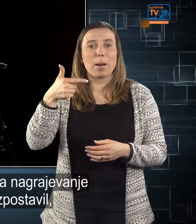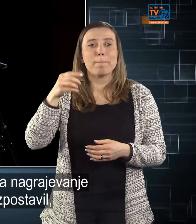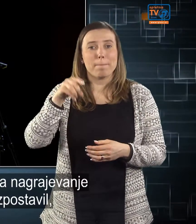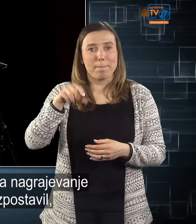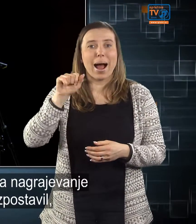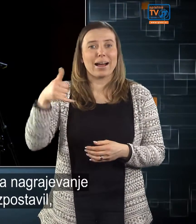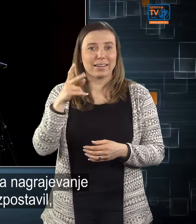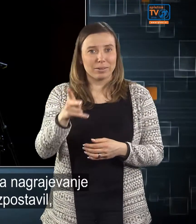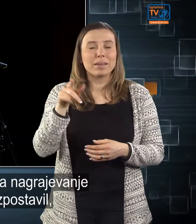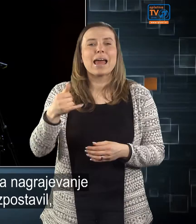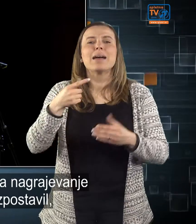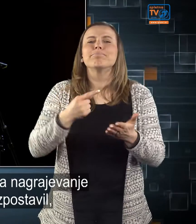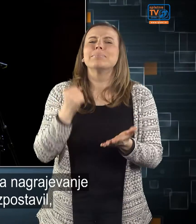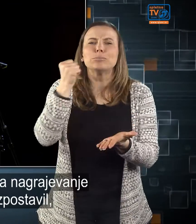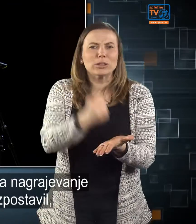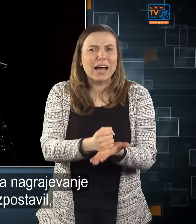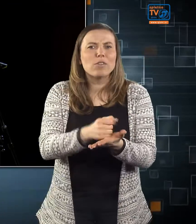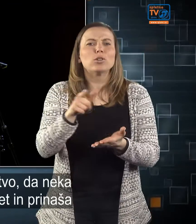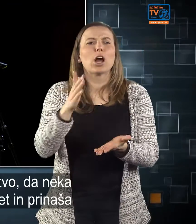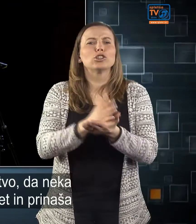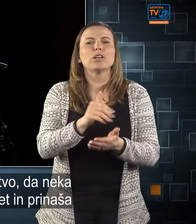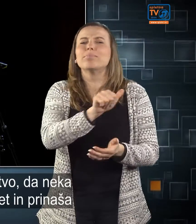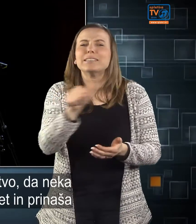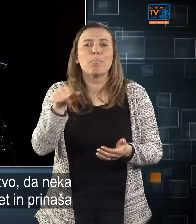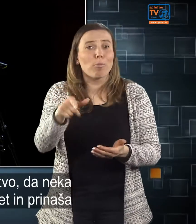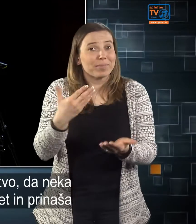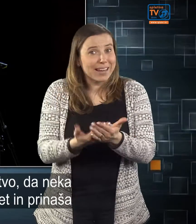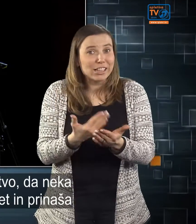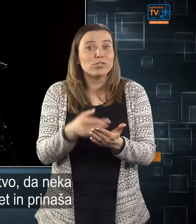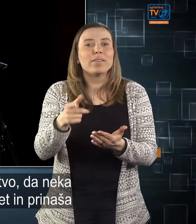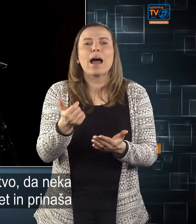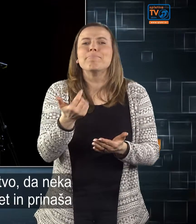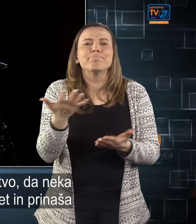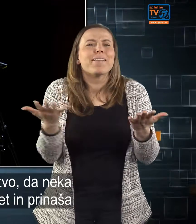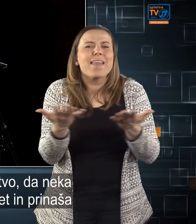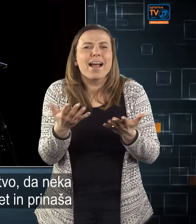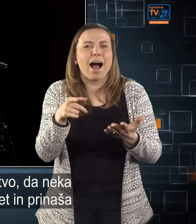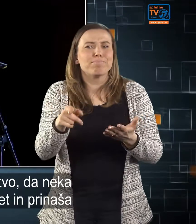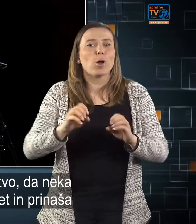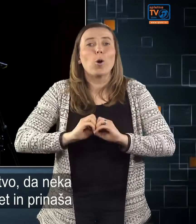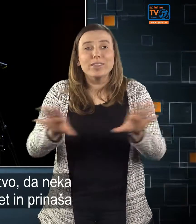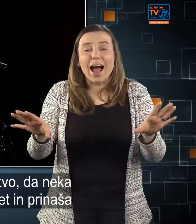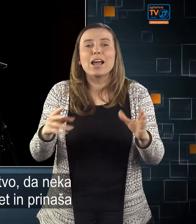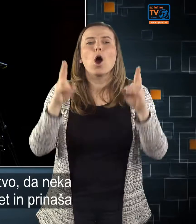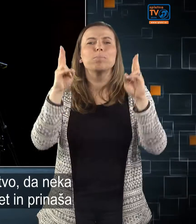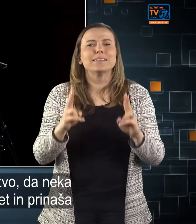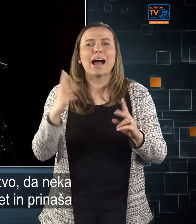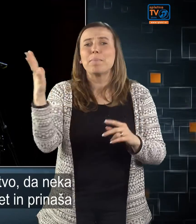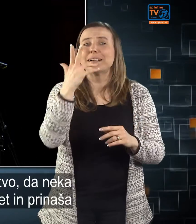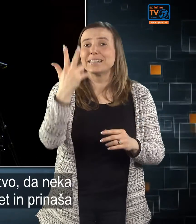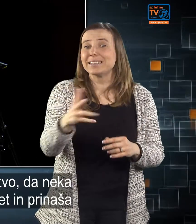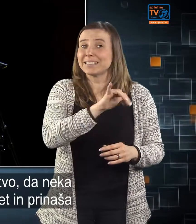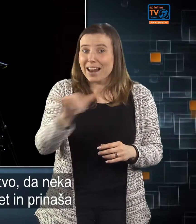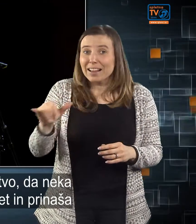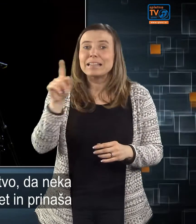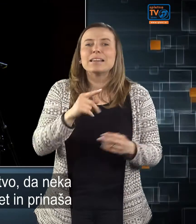je izpostavil, da je že samo dejstvo, da neka oddaja obstaja 35 let in prinaša sporočila